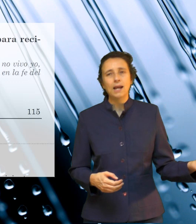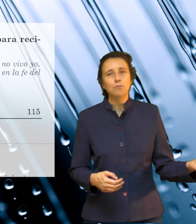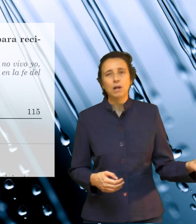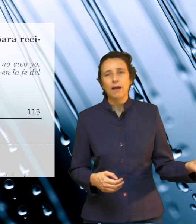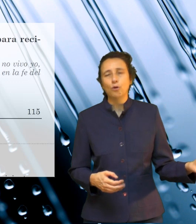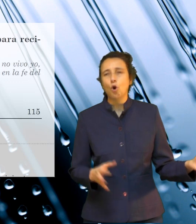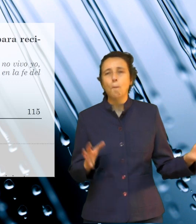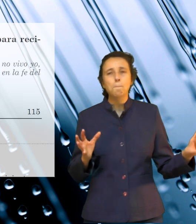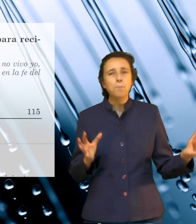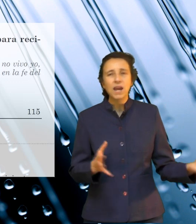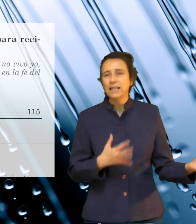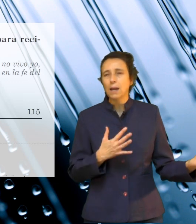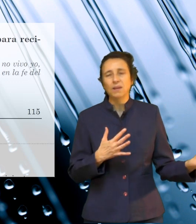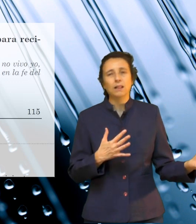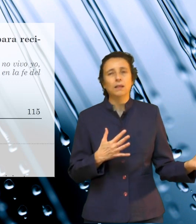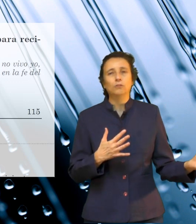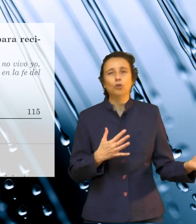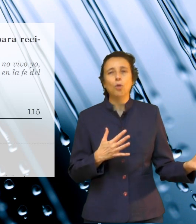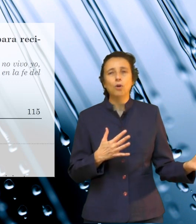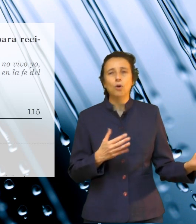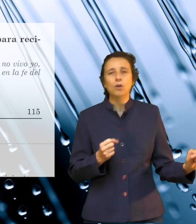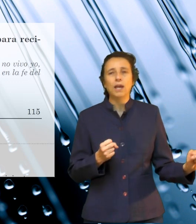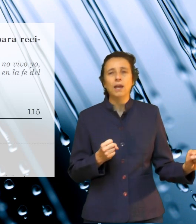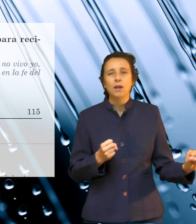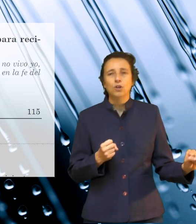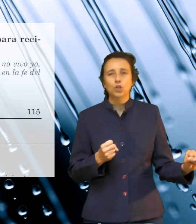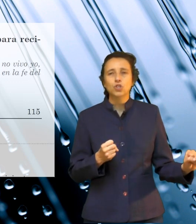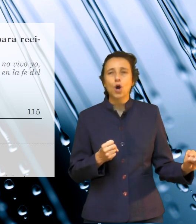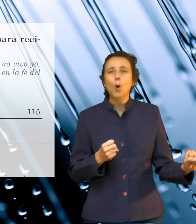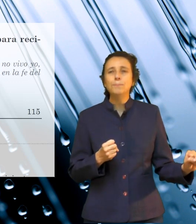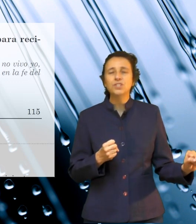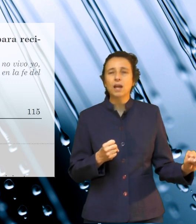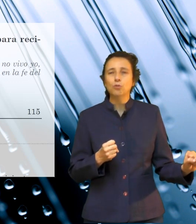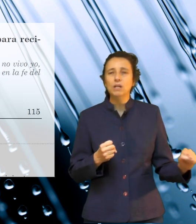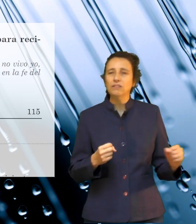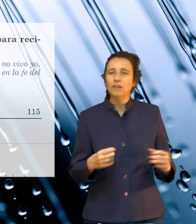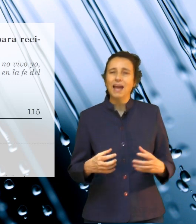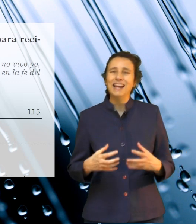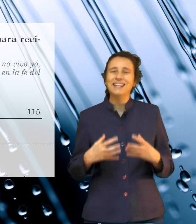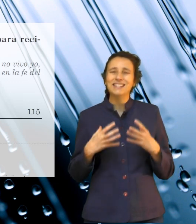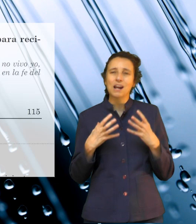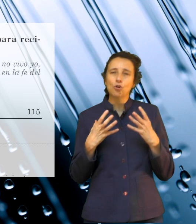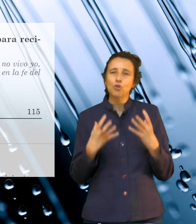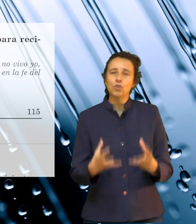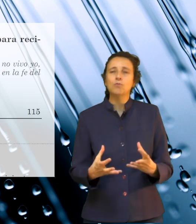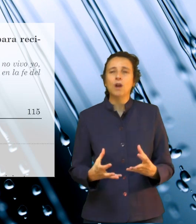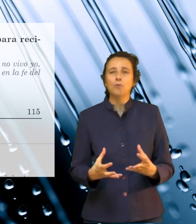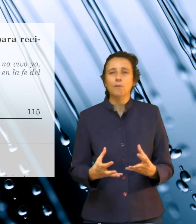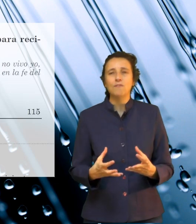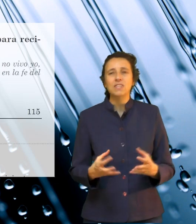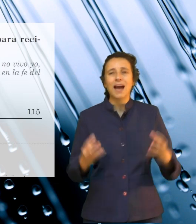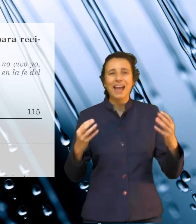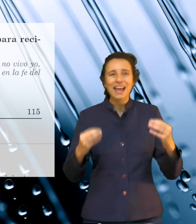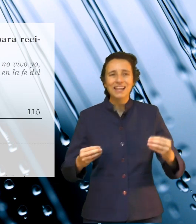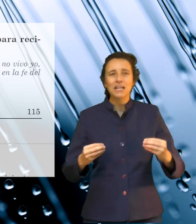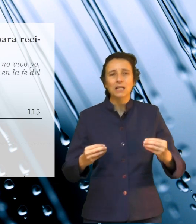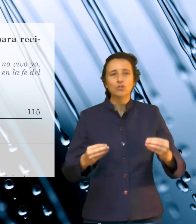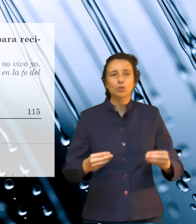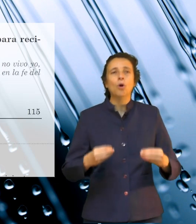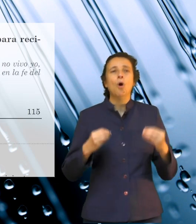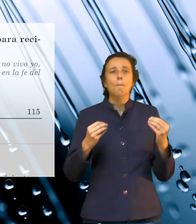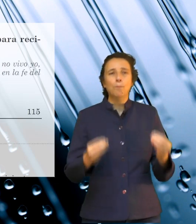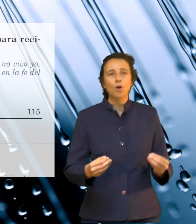de dejar a un lado completamente todo lo que nos obstaculiza el desarrollo de una nueva vida